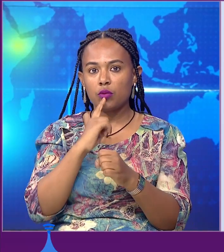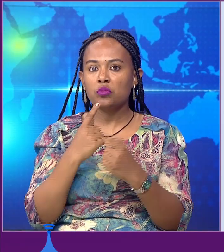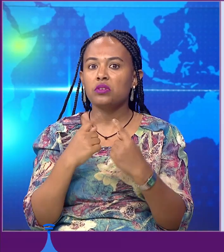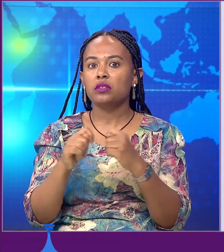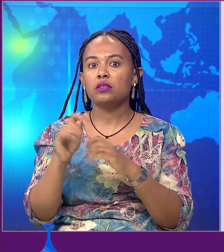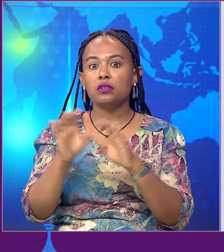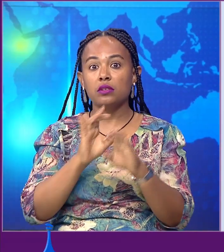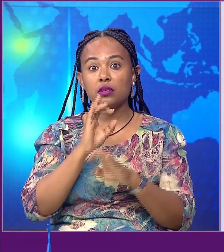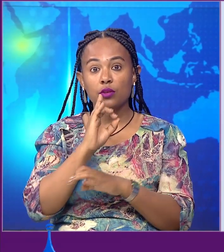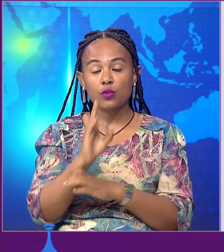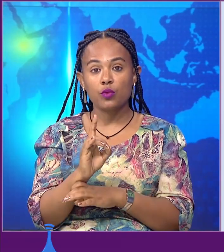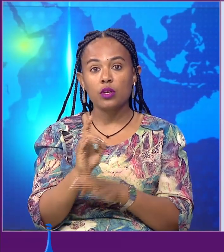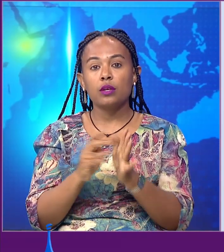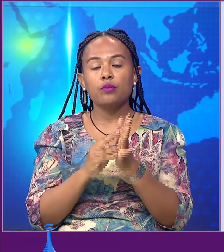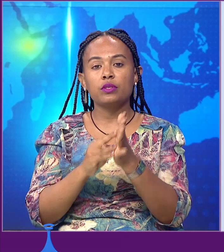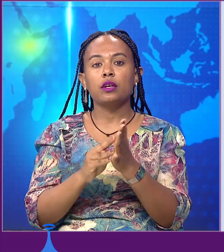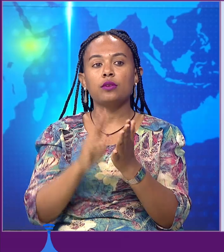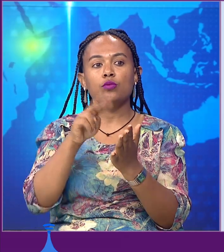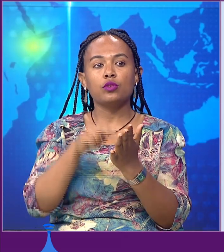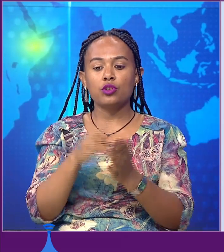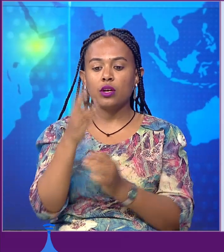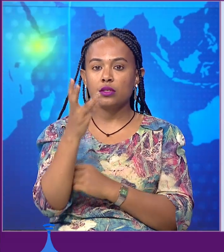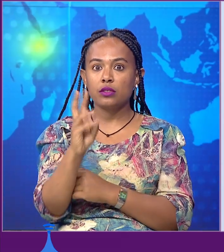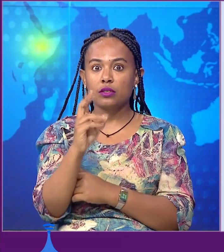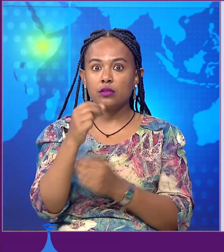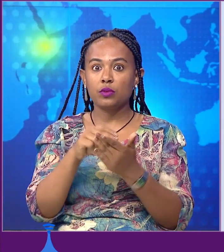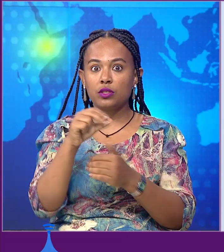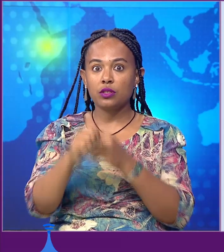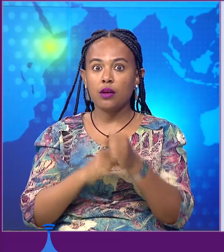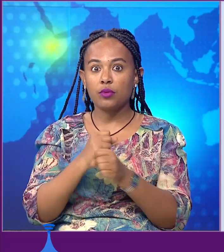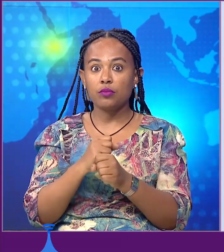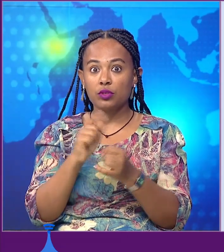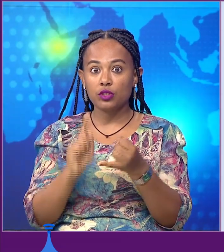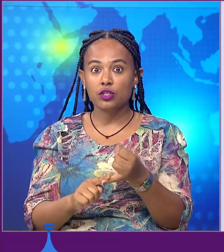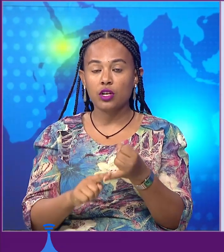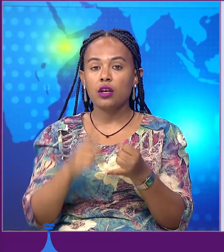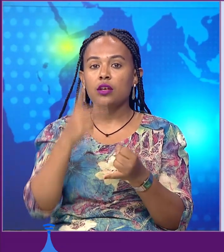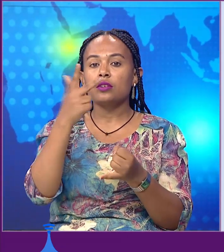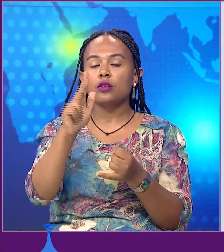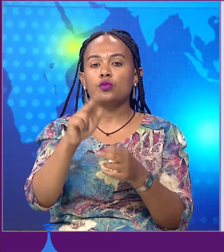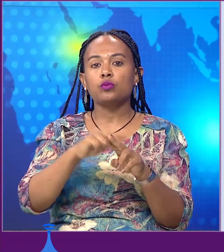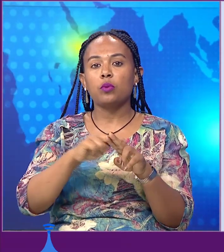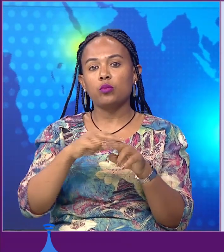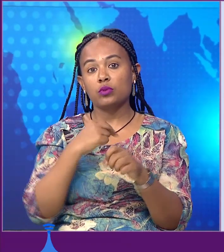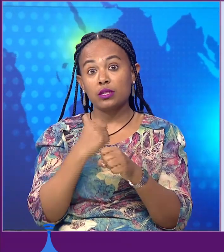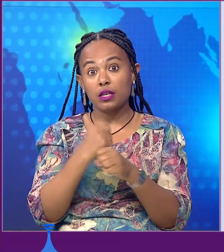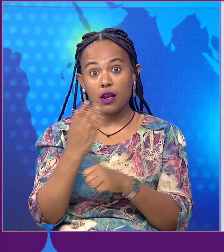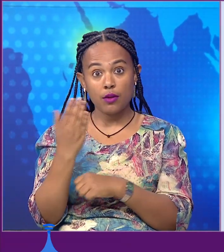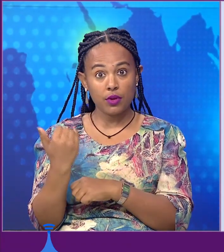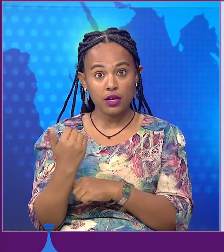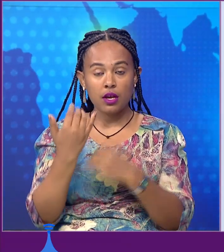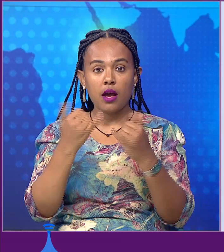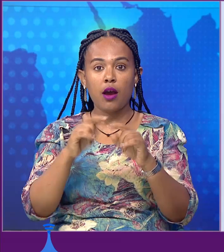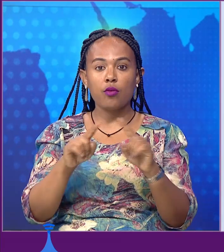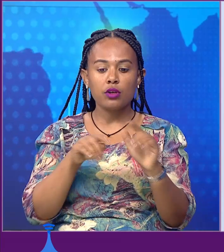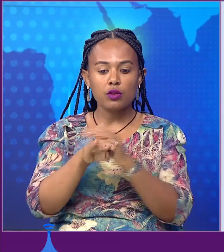ነው። ለምሳሌ 2016 በጀት ዓመት መጨረሻ ላይ በ13 ባቡሮች ነው ስንሰራ የነበረው። አሁን ግን